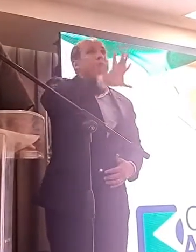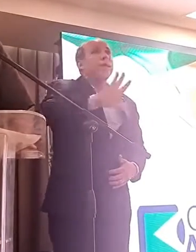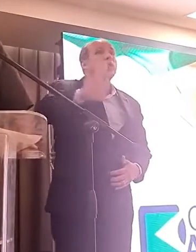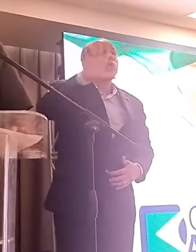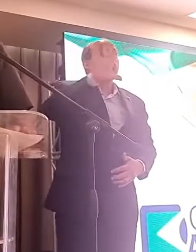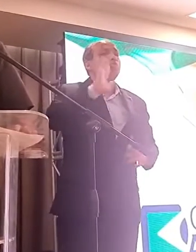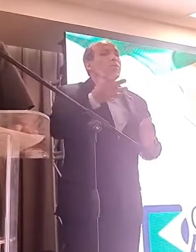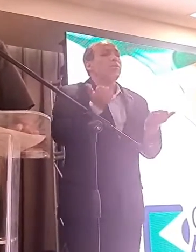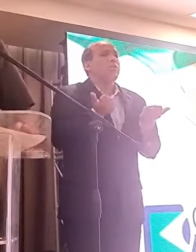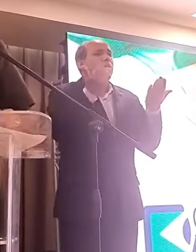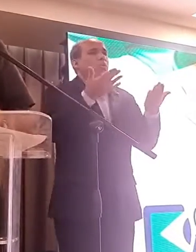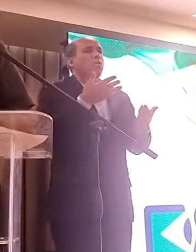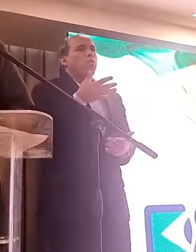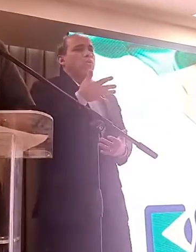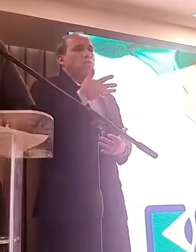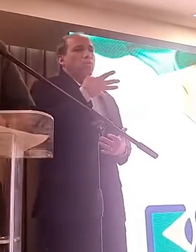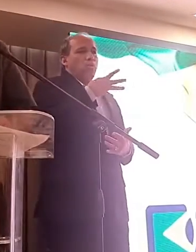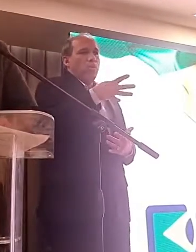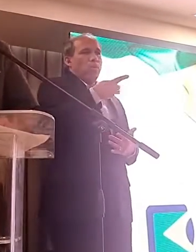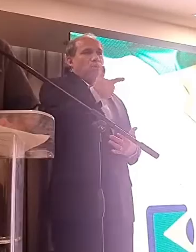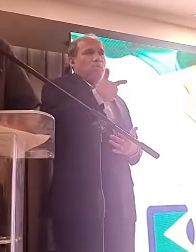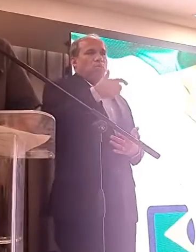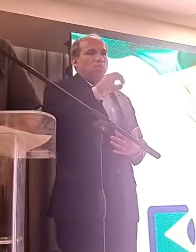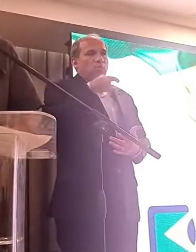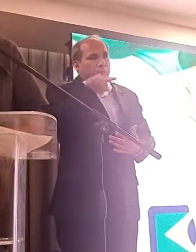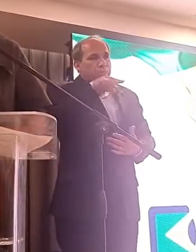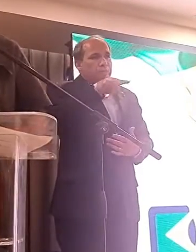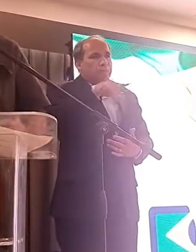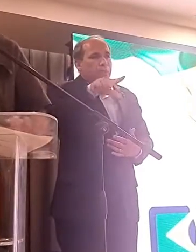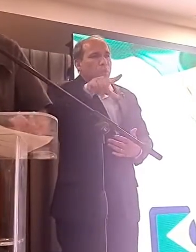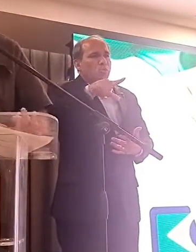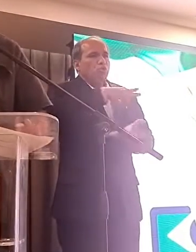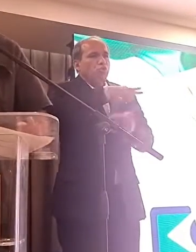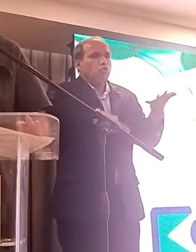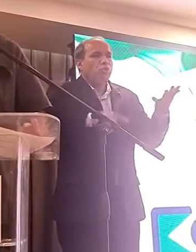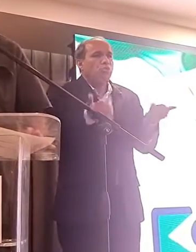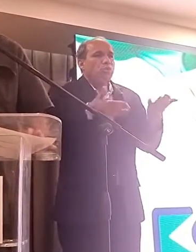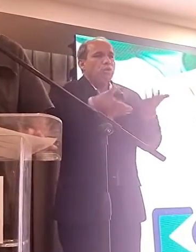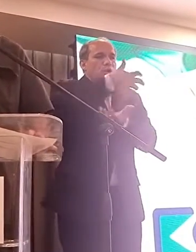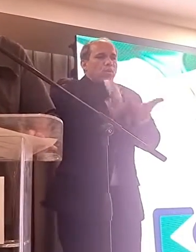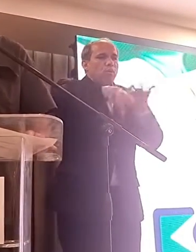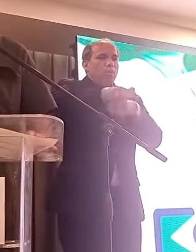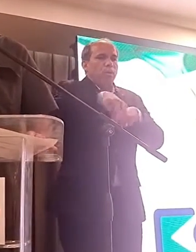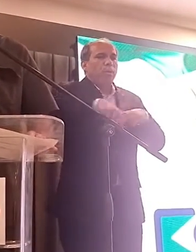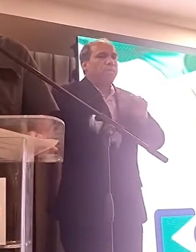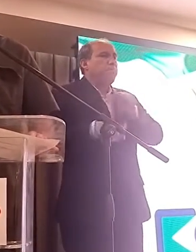entregamos 420 mil títulos da reforma agrária. Mais títulos do que Lula, Dilma